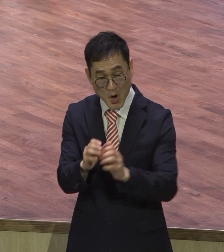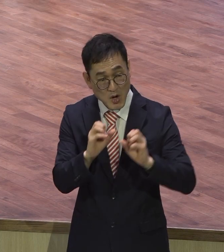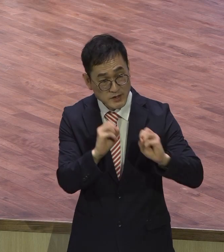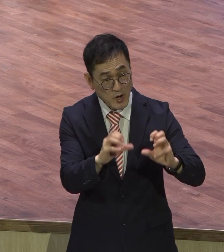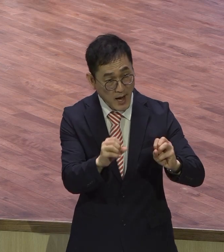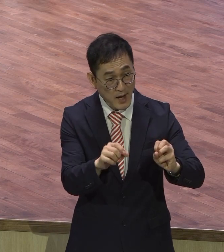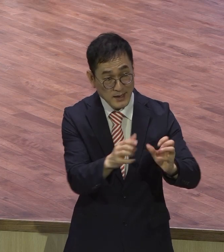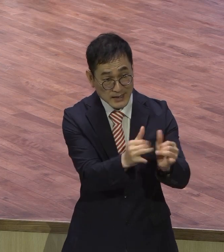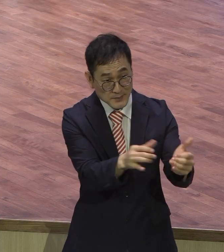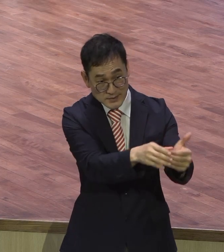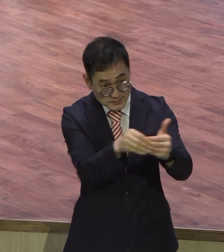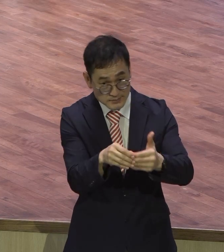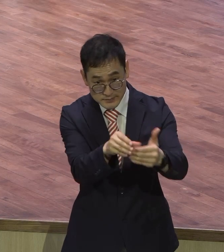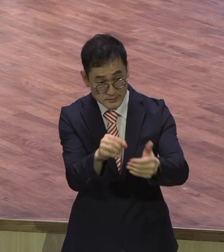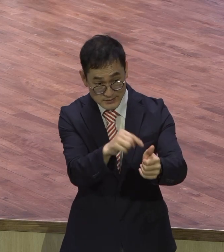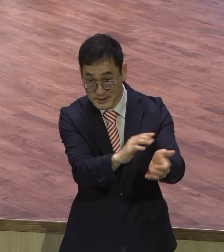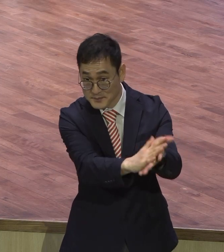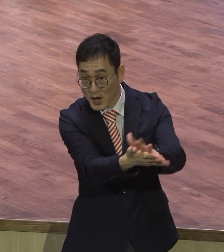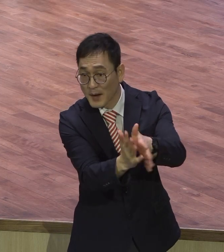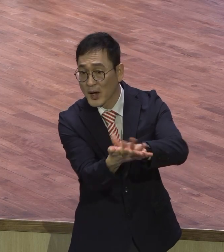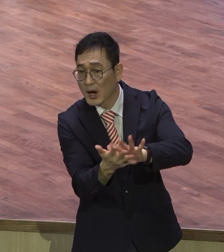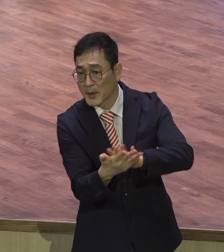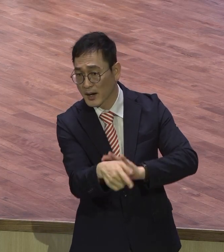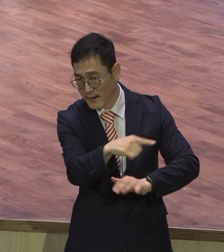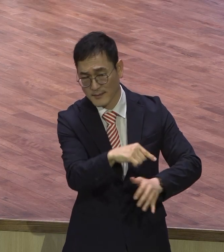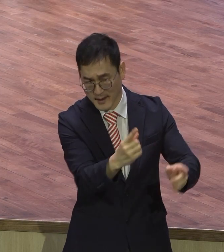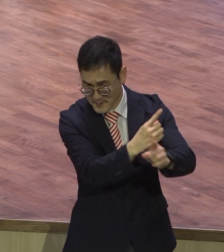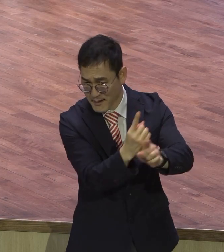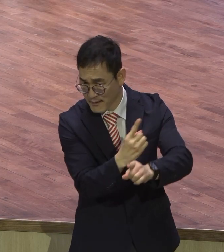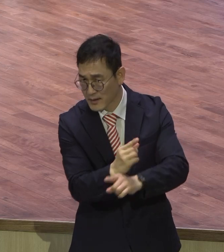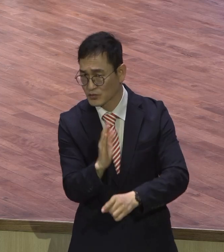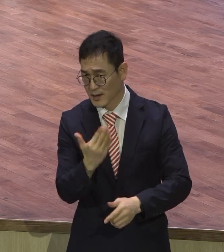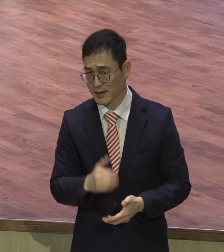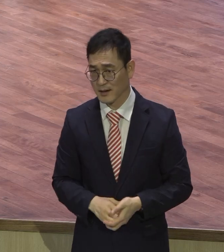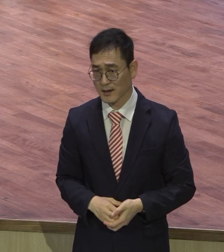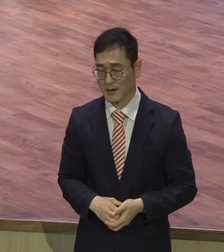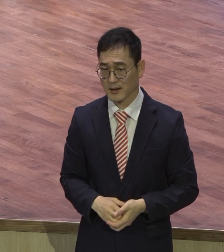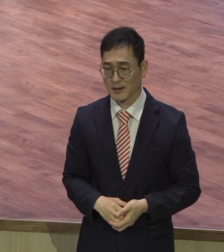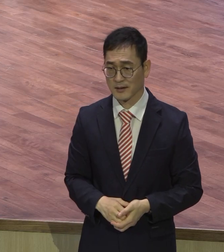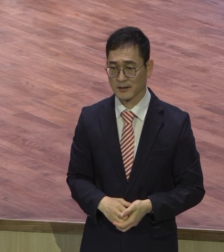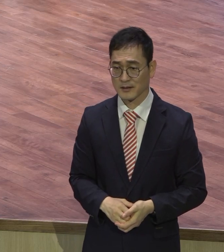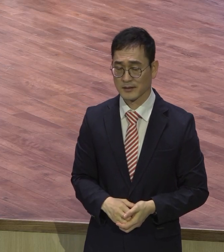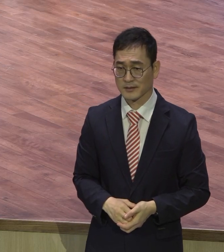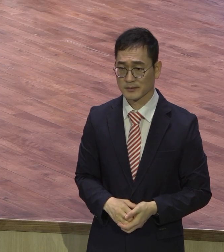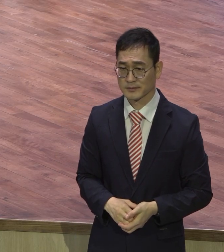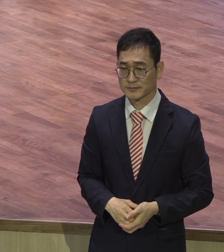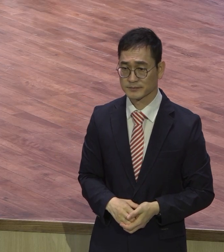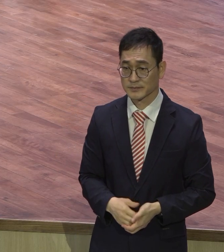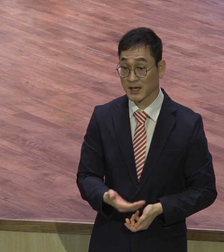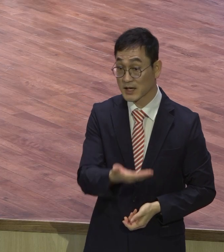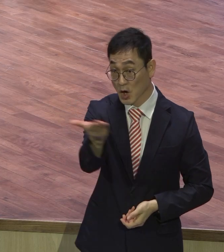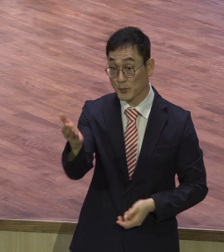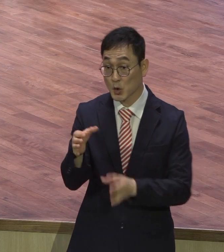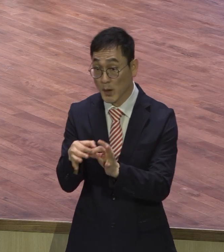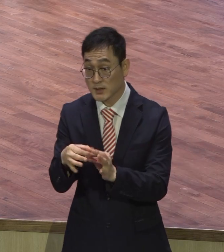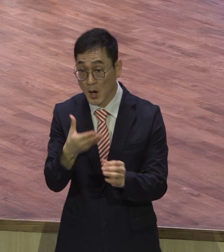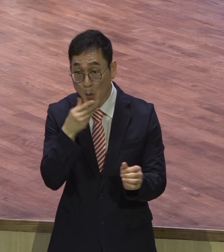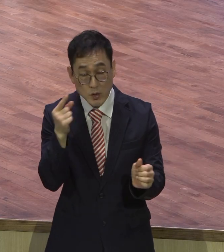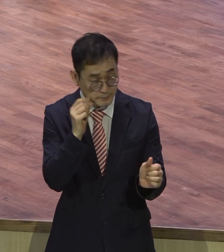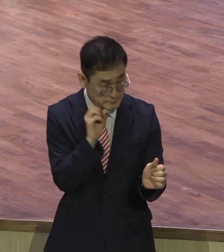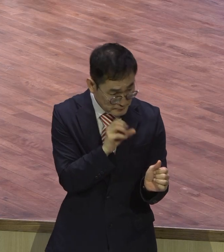누가 정말로 이렇게 마태처럼 내 위가 맡아야 될지 모른다니까요 보금을 전한다고